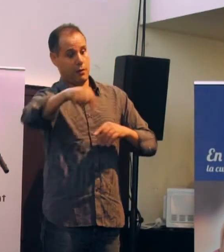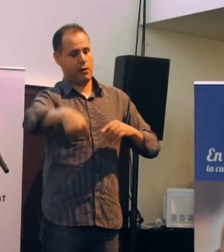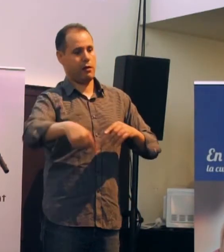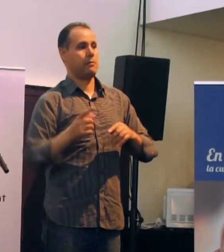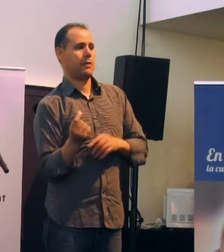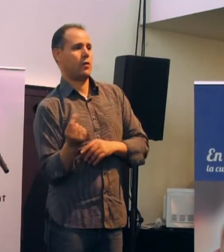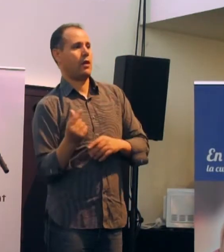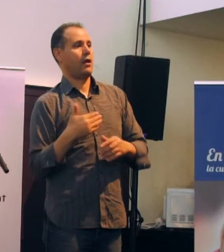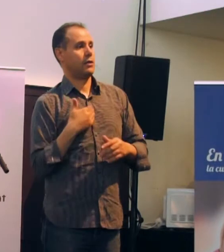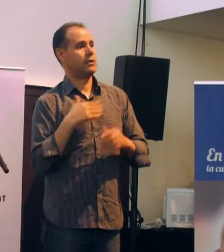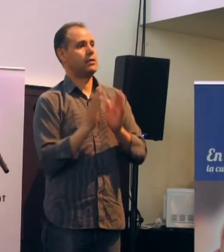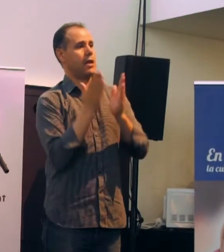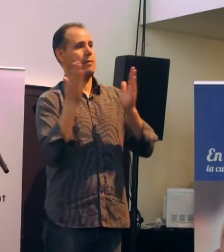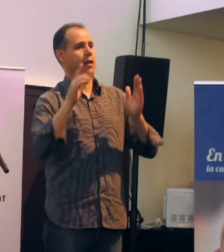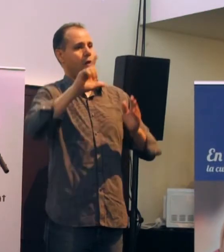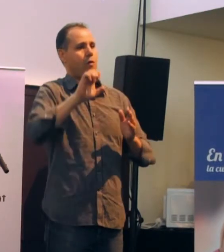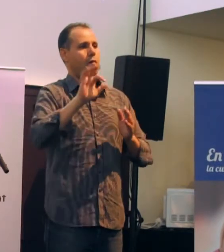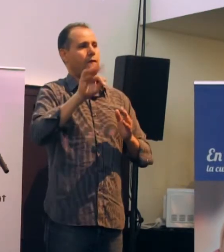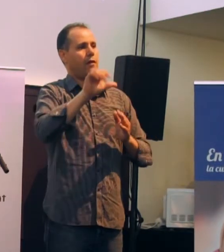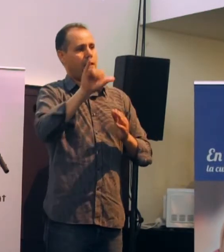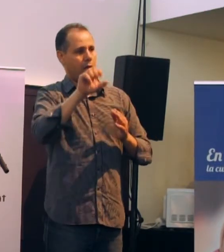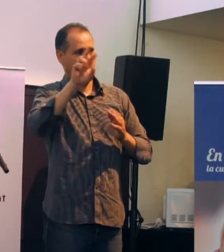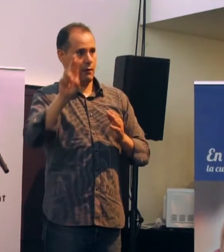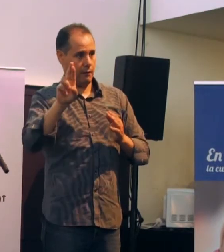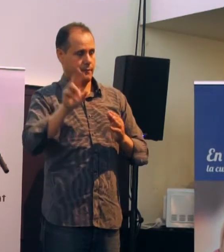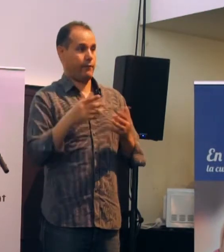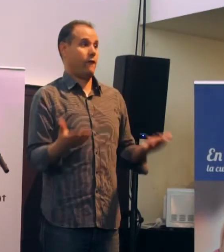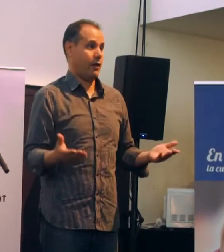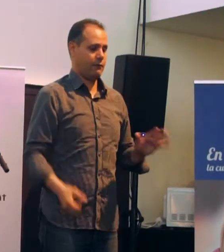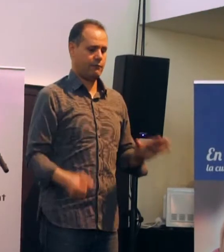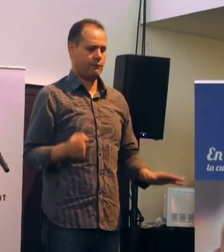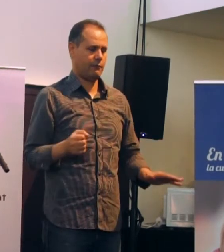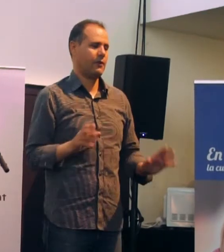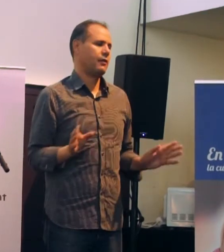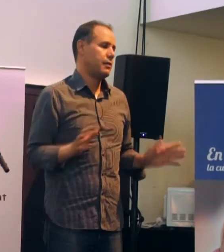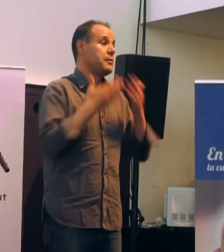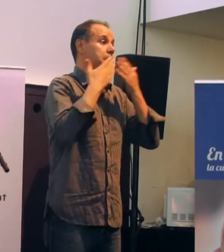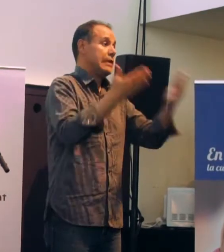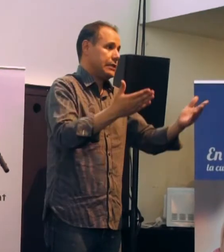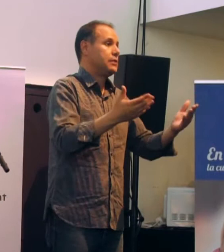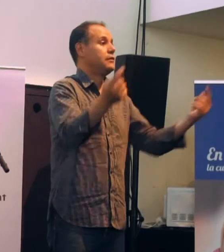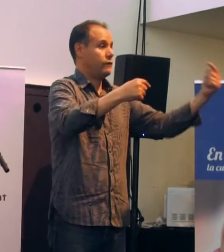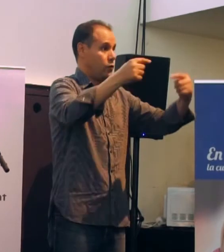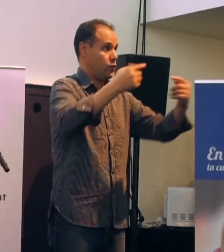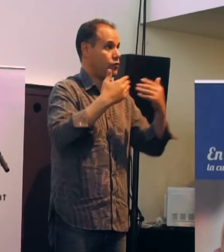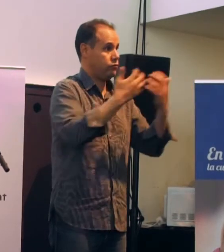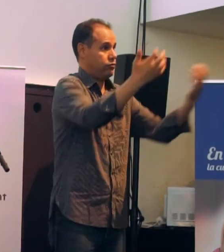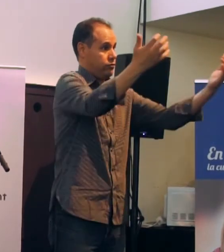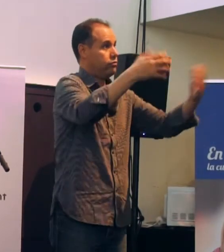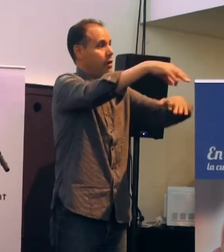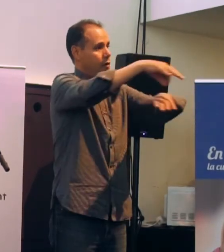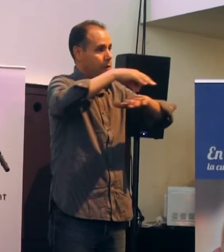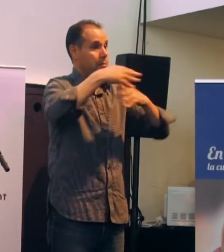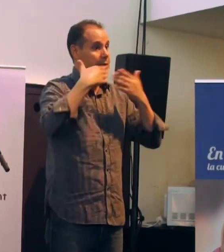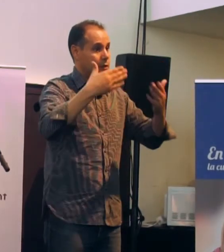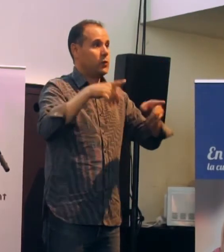avec la librairie Le Fanny. Je vais m'arrêter là et je vais tout simplement vous remercier pour votre présence, pour votre accompagnement